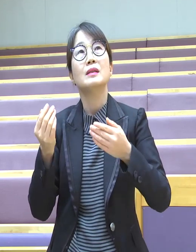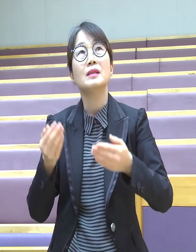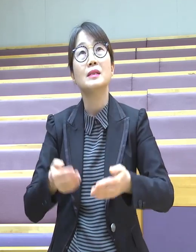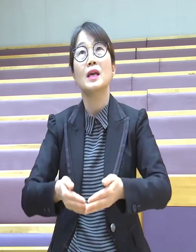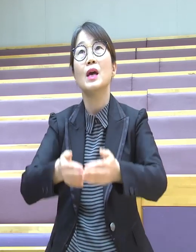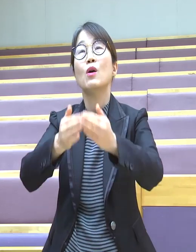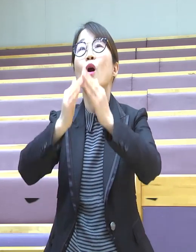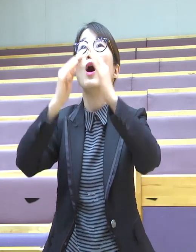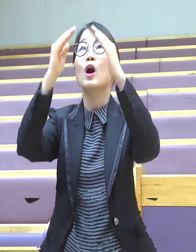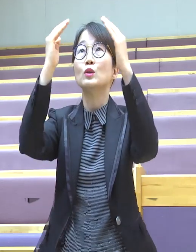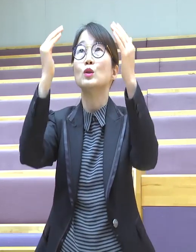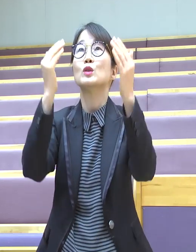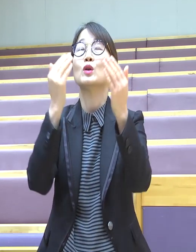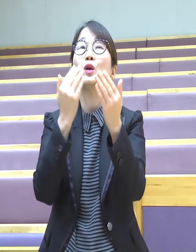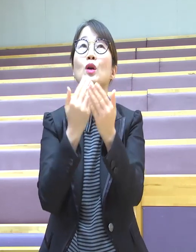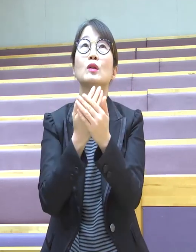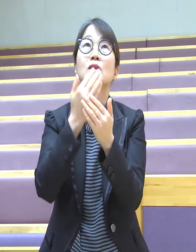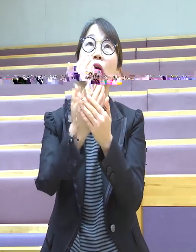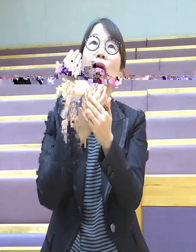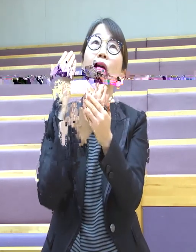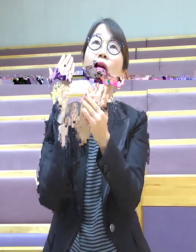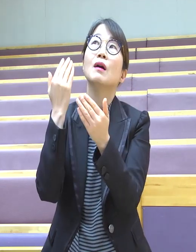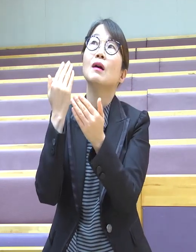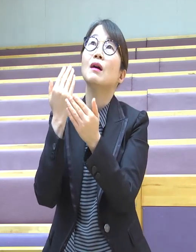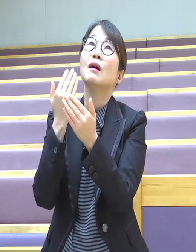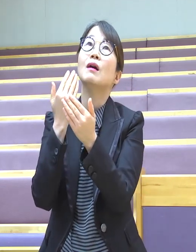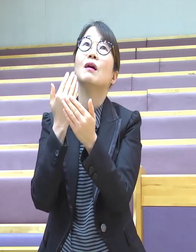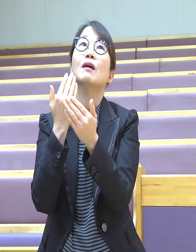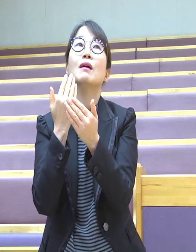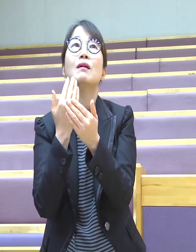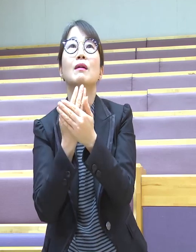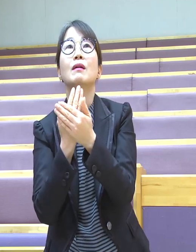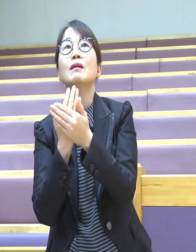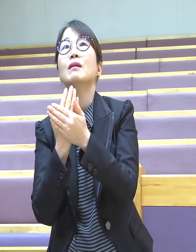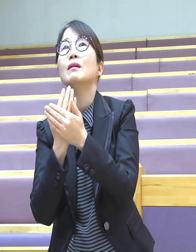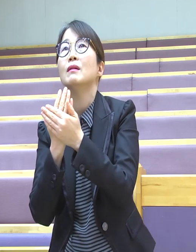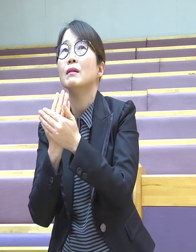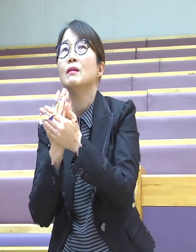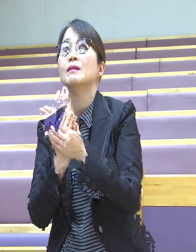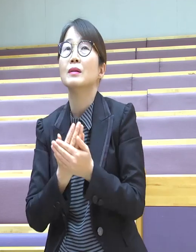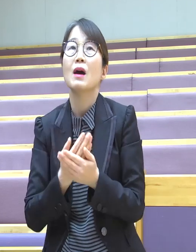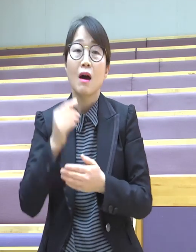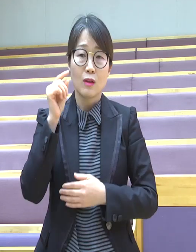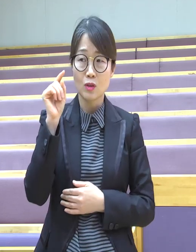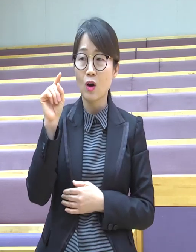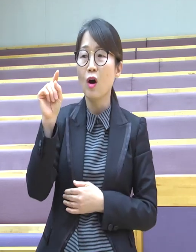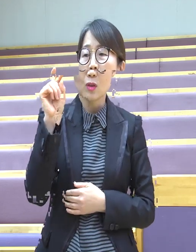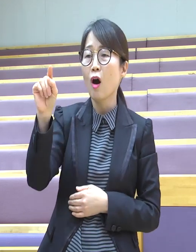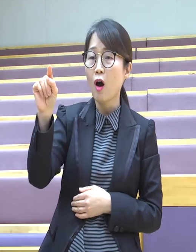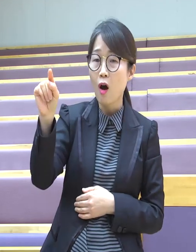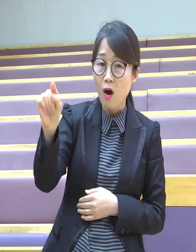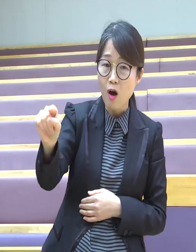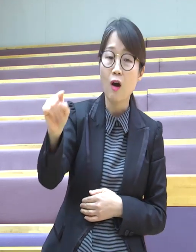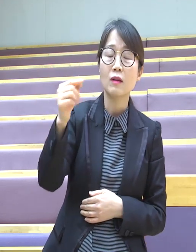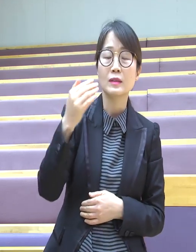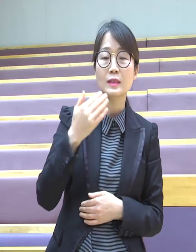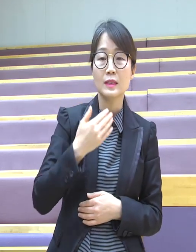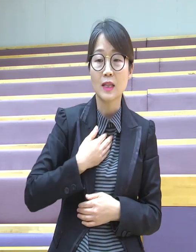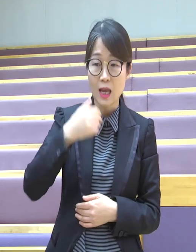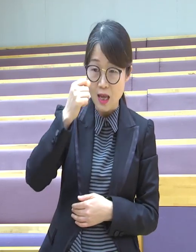안에 나를 세워. 아멘. 너는 내 아들이라, 너는 내 아들이라,